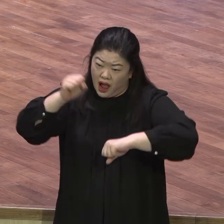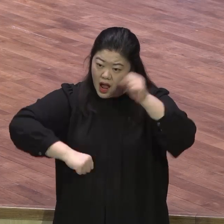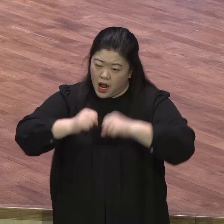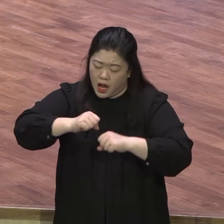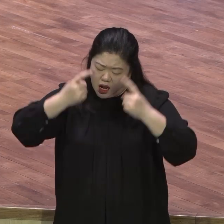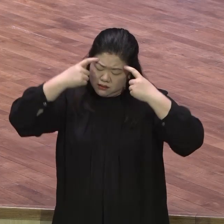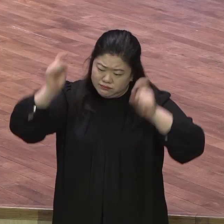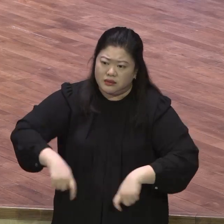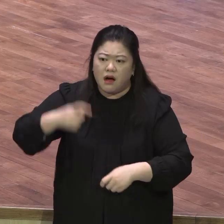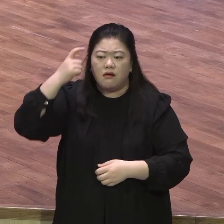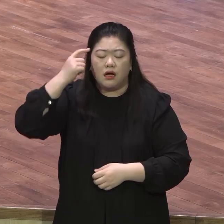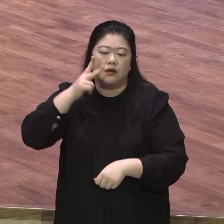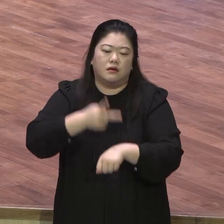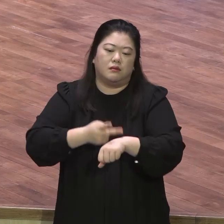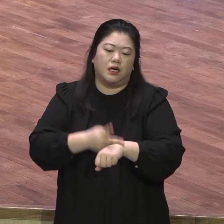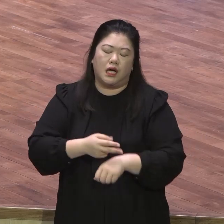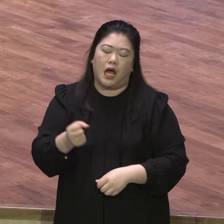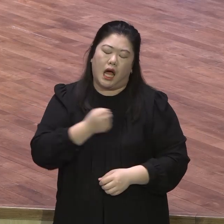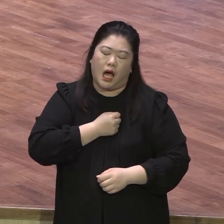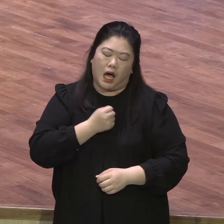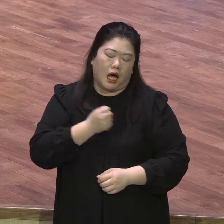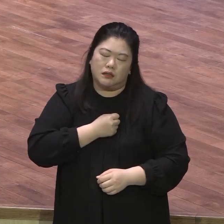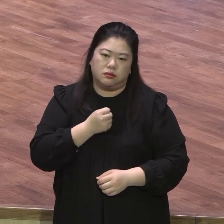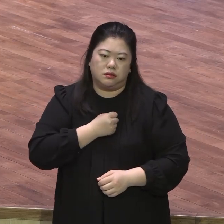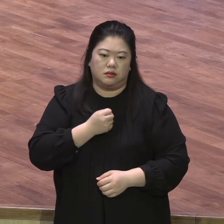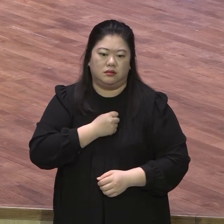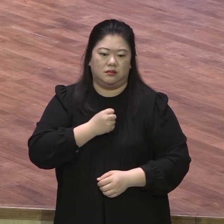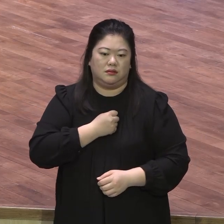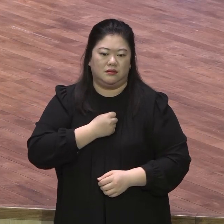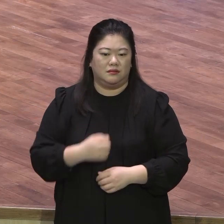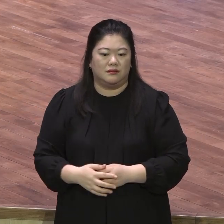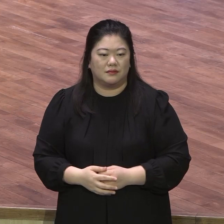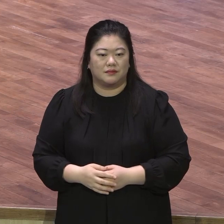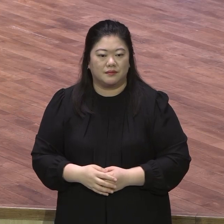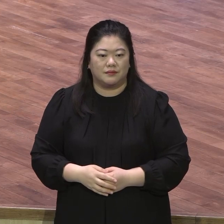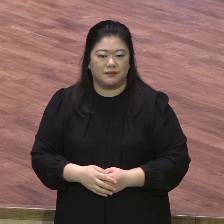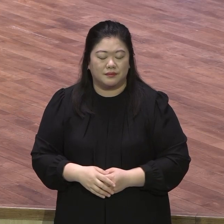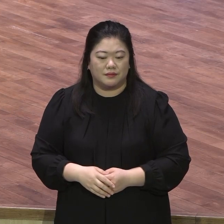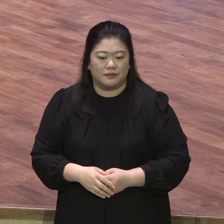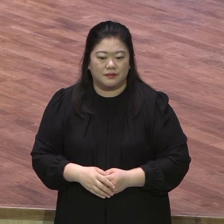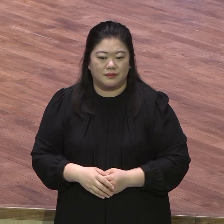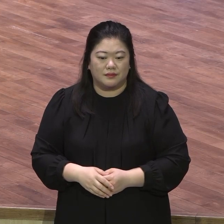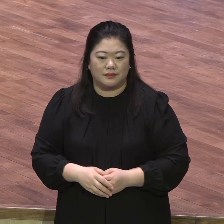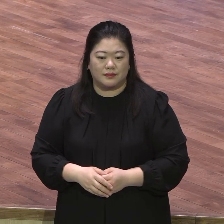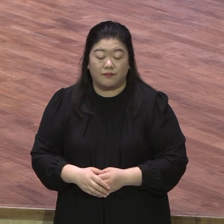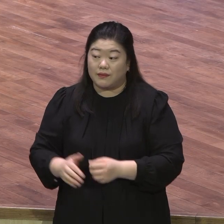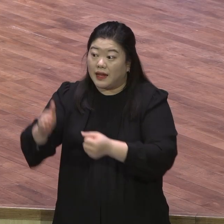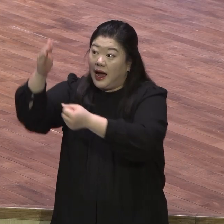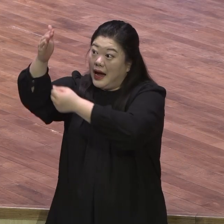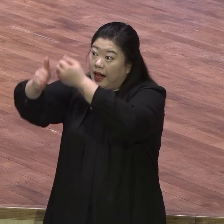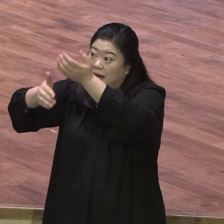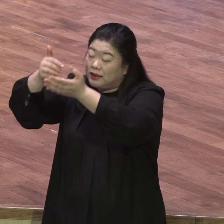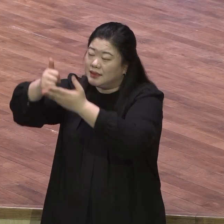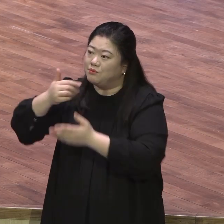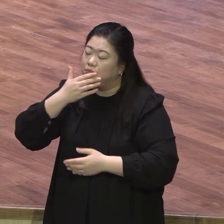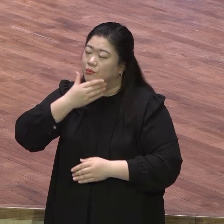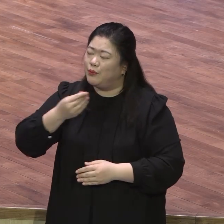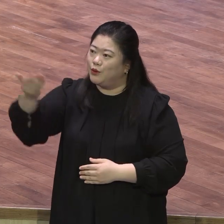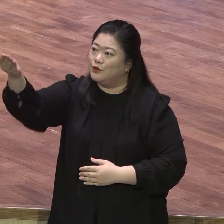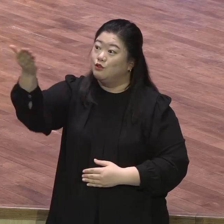우리 연결보드 성도들 하나님이 주시는 영적인 축복을 알고 누리시기를